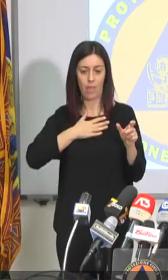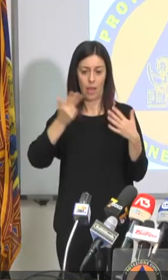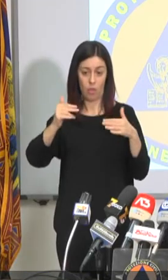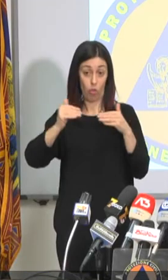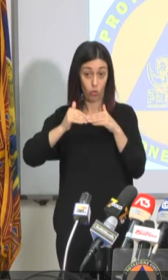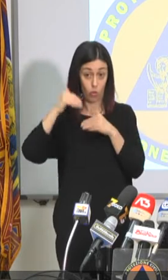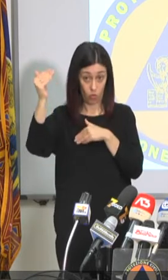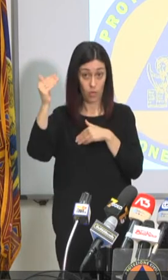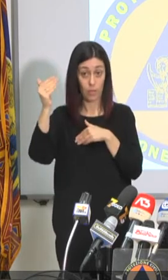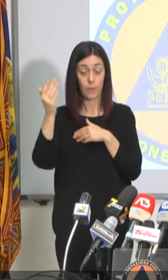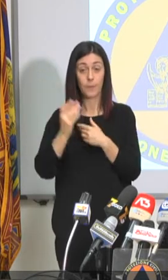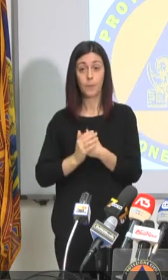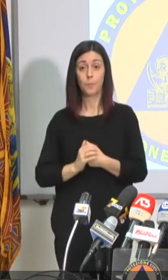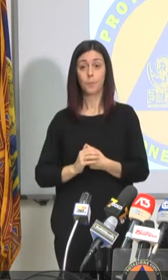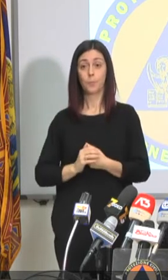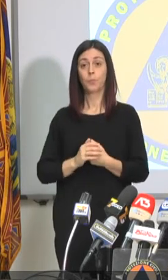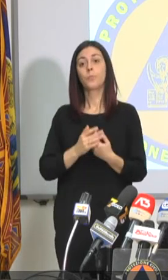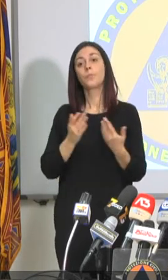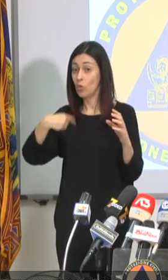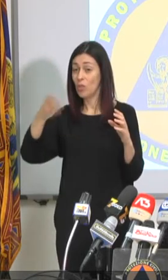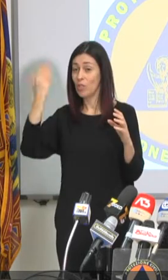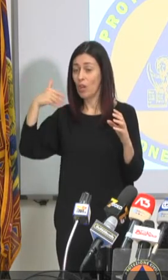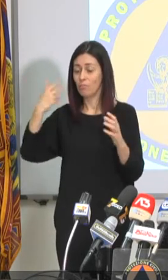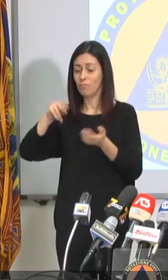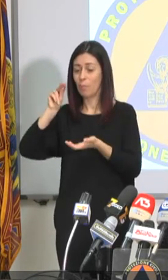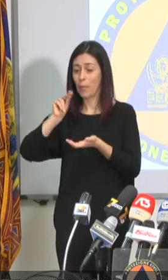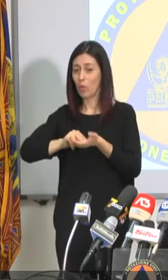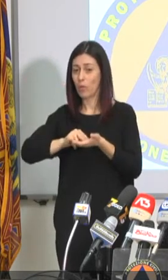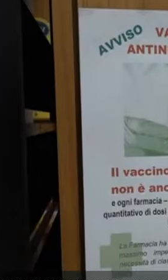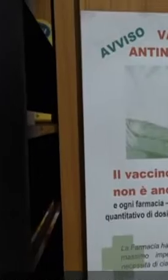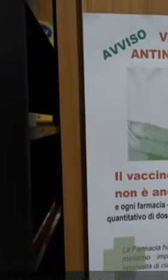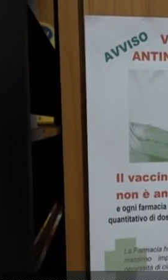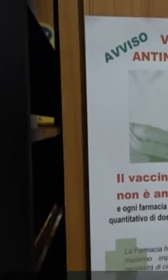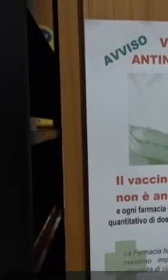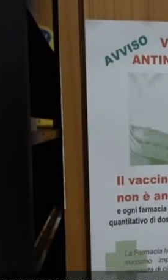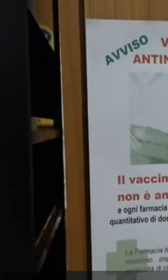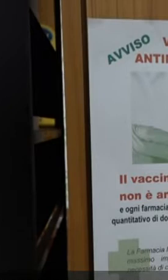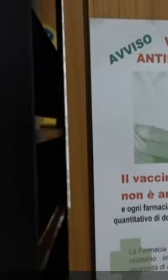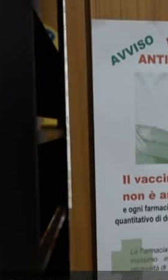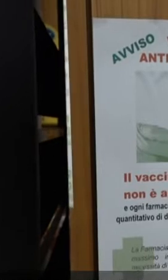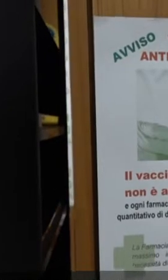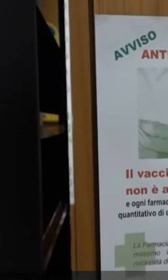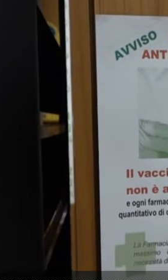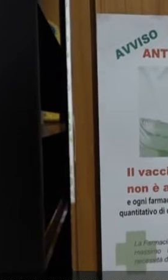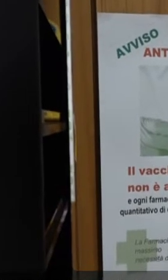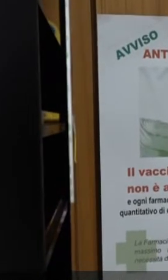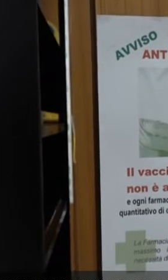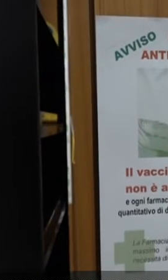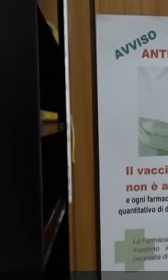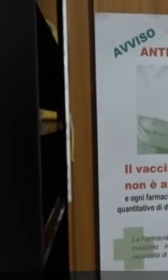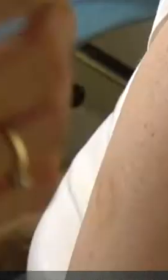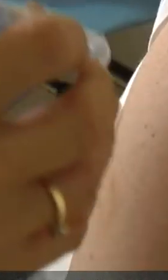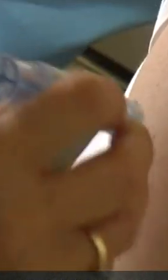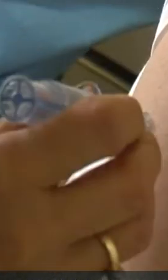abbiamo chiesto all'azienda 80.000 dosi fatto salvo che tutti se lo desiderano devono potersi vaccinare